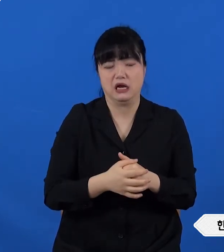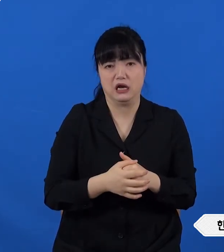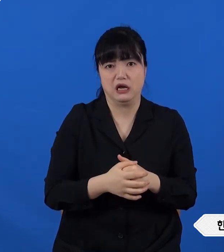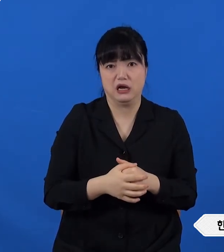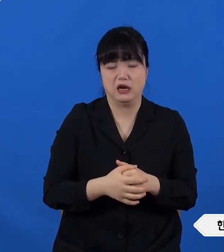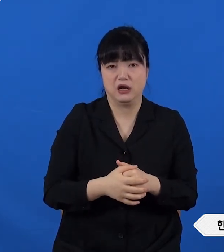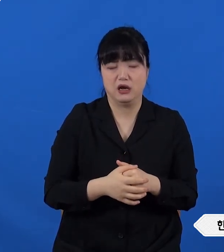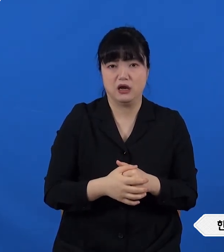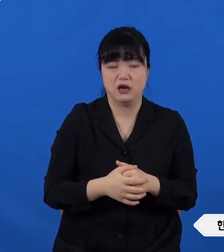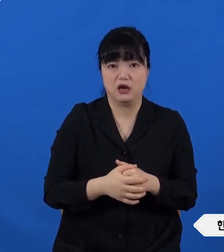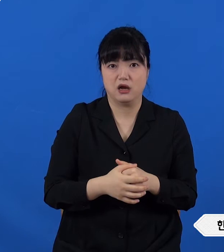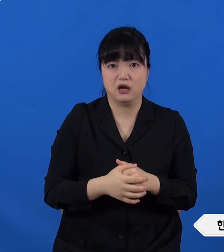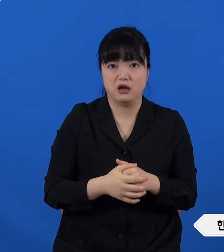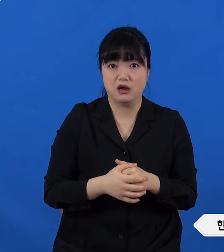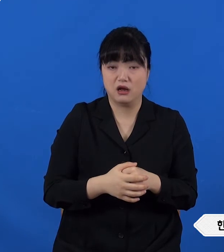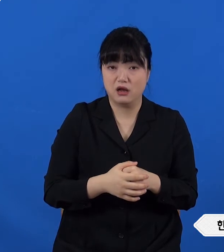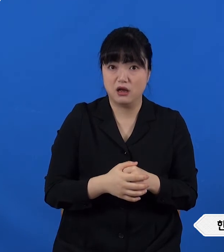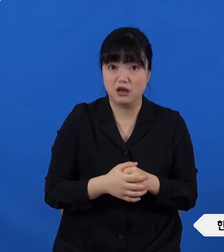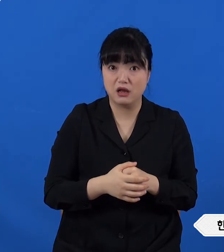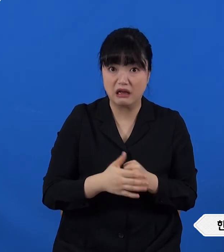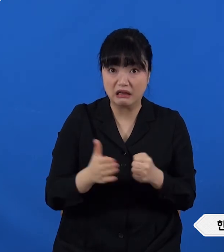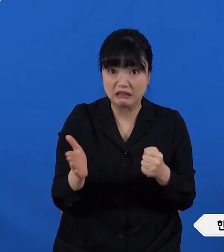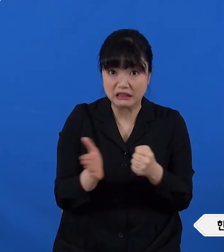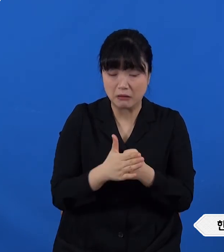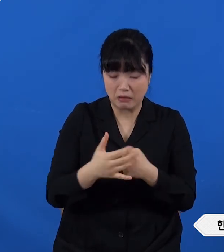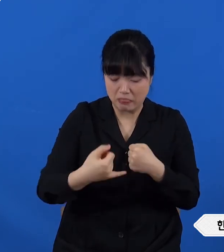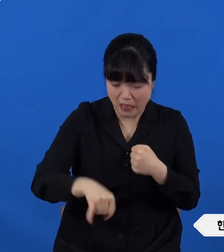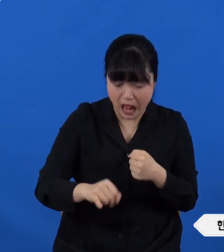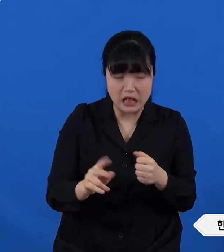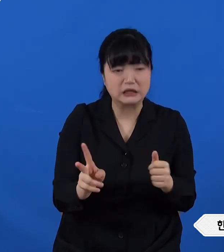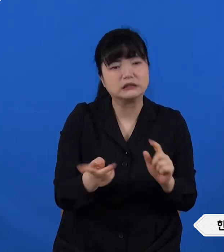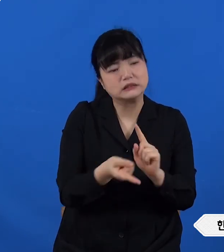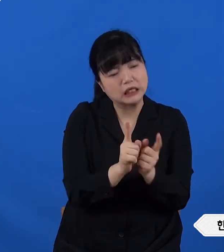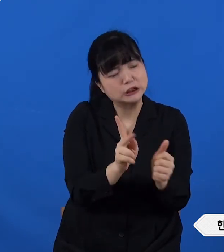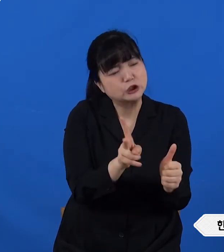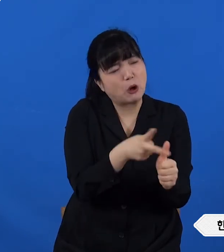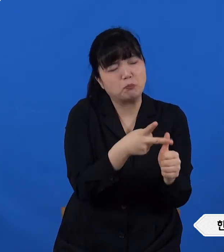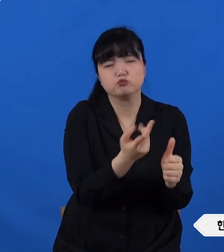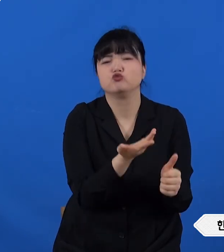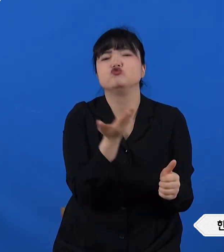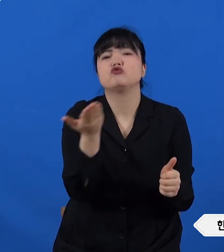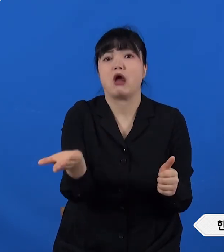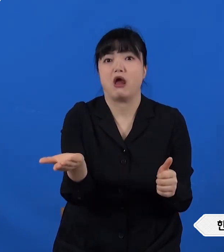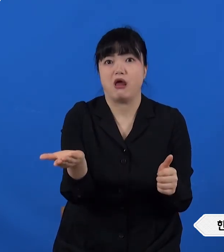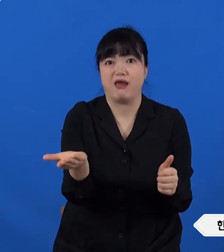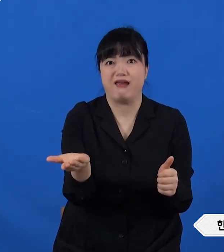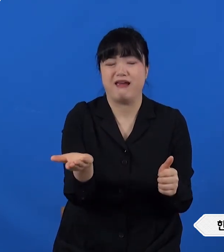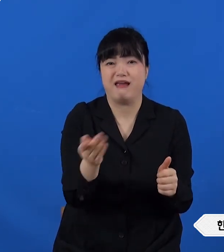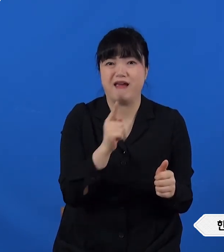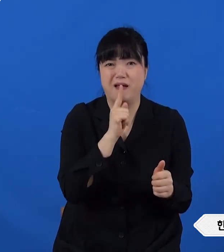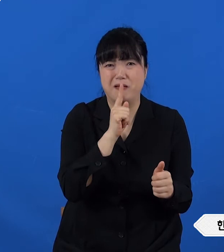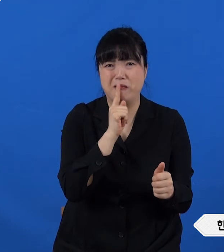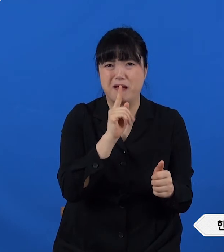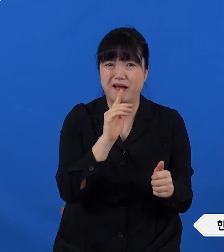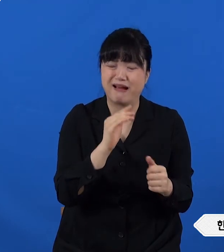시대입니다. 그래서 자기 딸이나 첩을 대신 내어주겠다, 그 말을 한